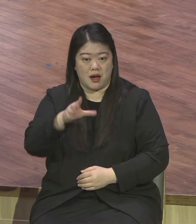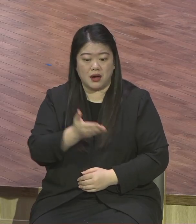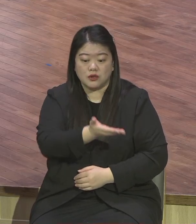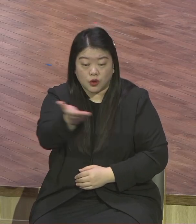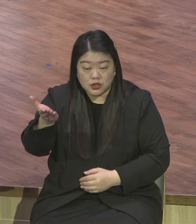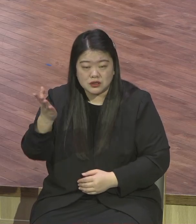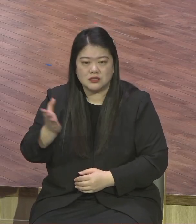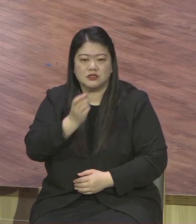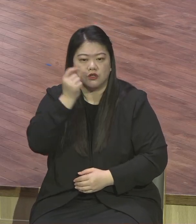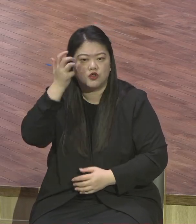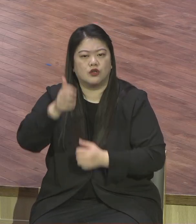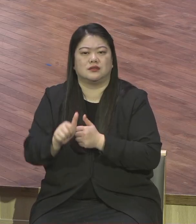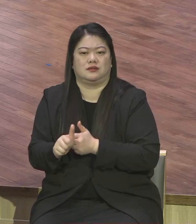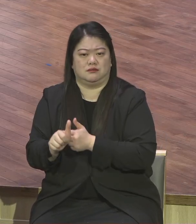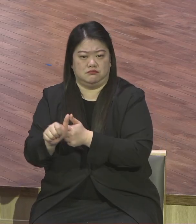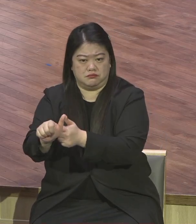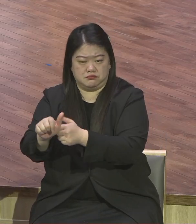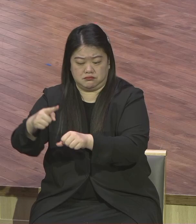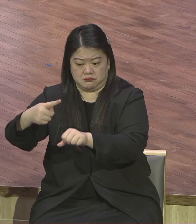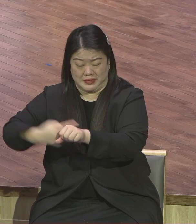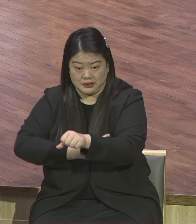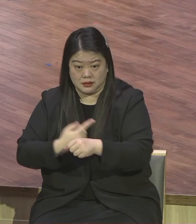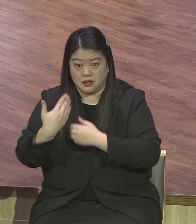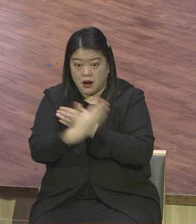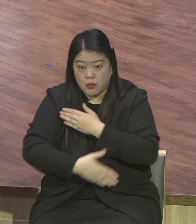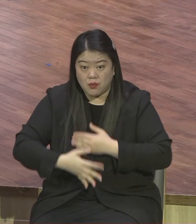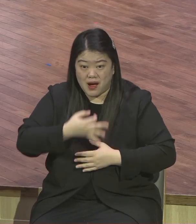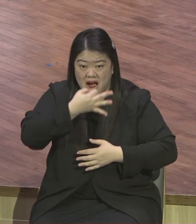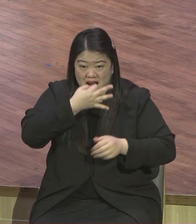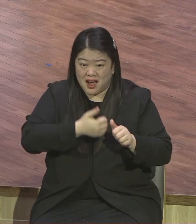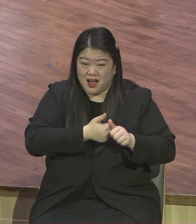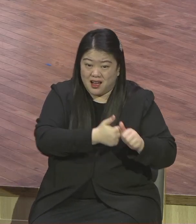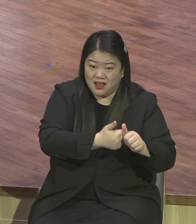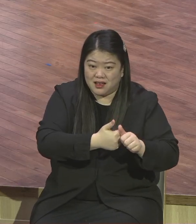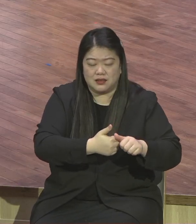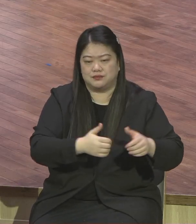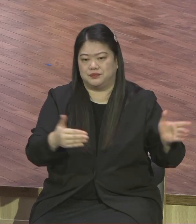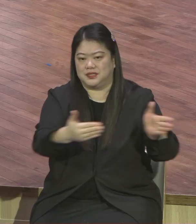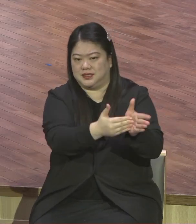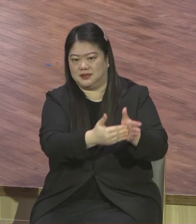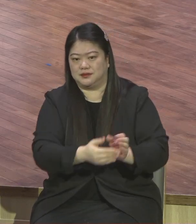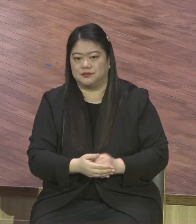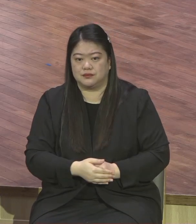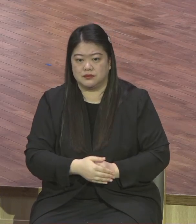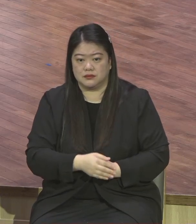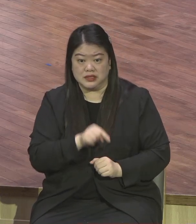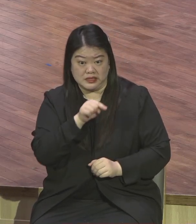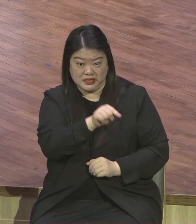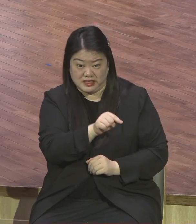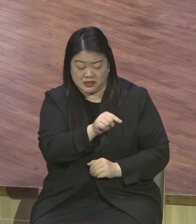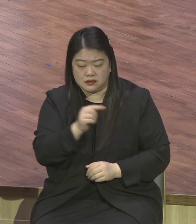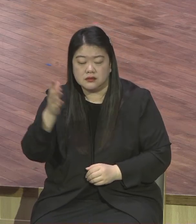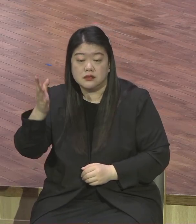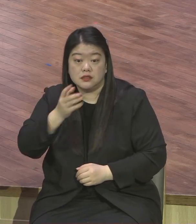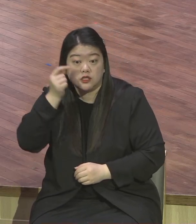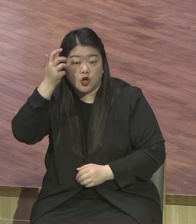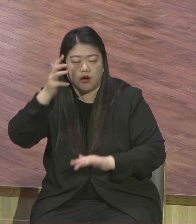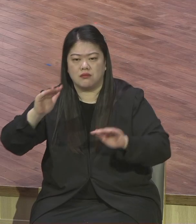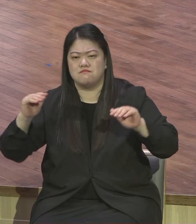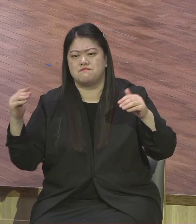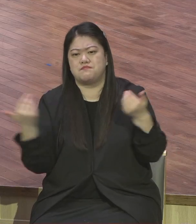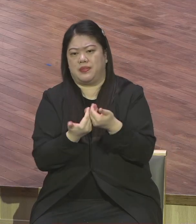따라 행하라. 그리하면 육체의 욕심을 이루지 아니하리라. 육체의 소욕은 성령을 거스르고